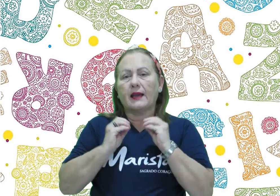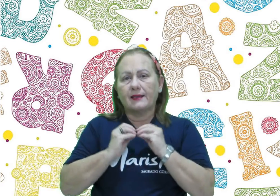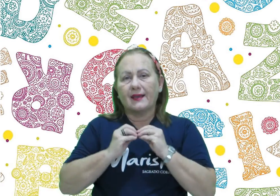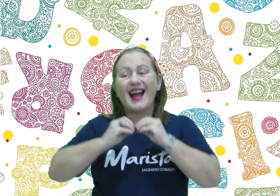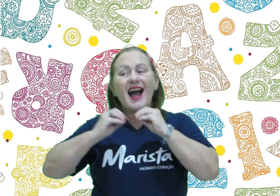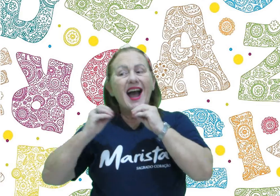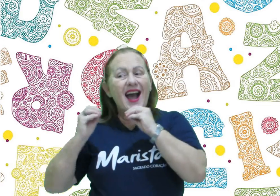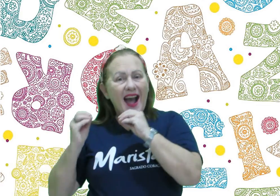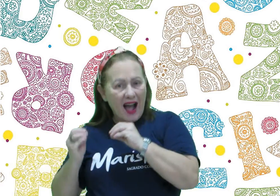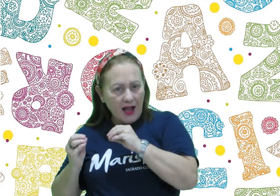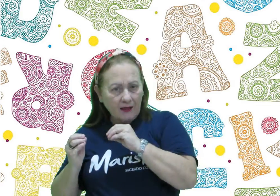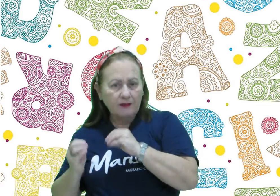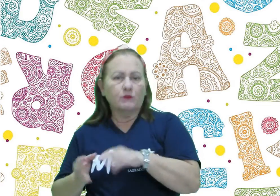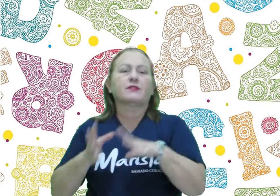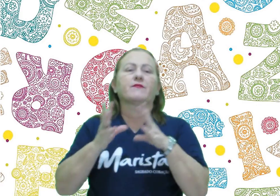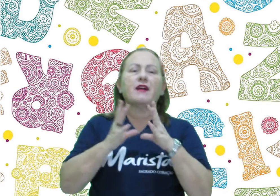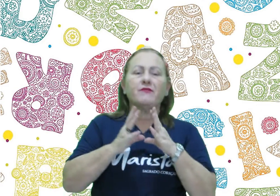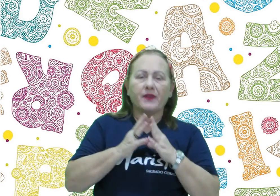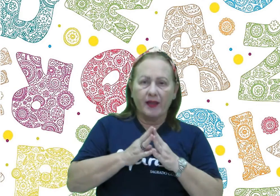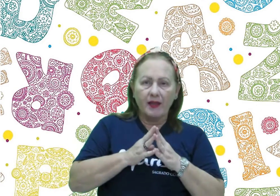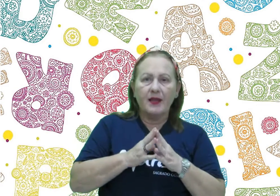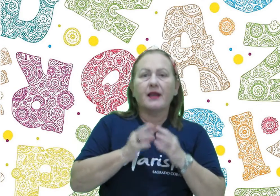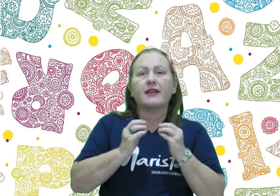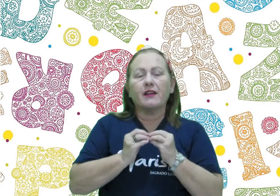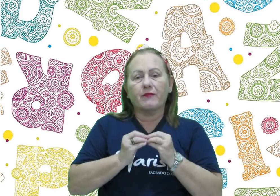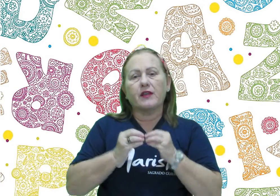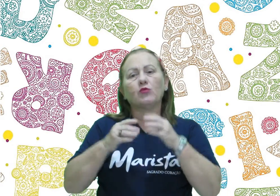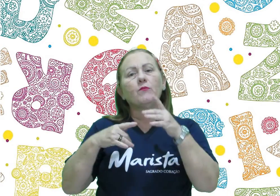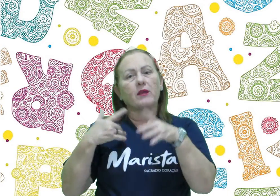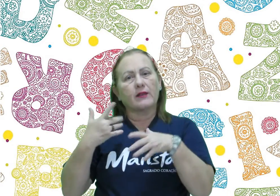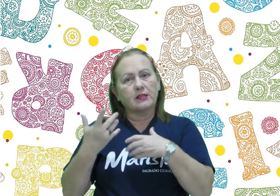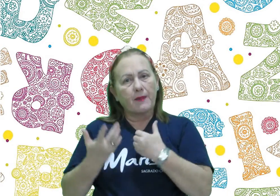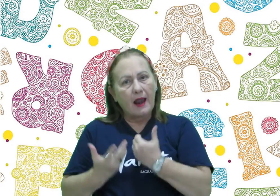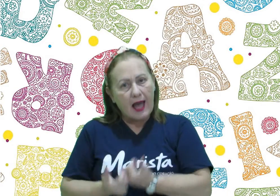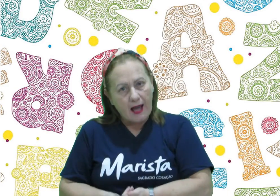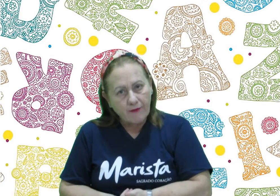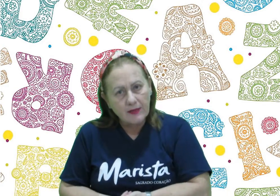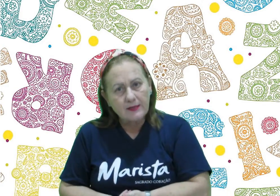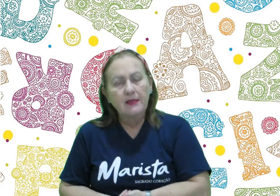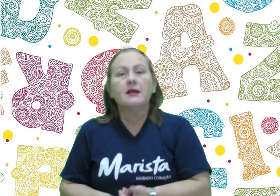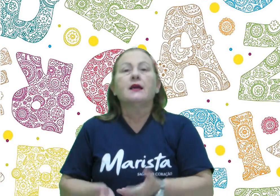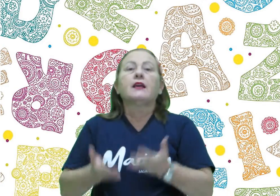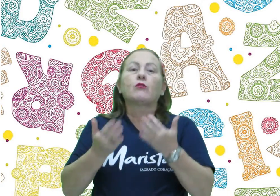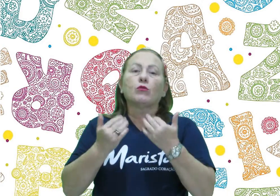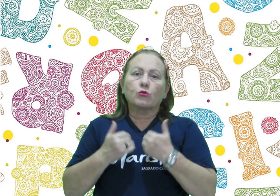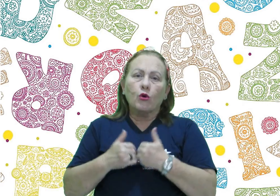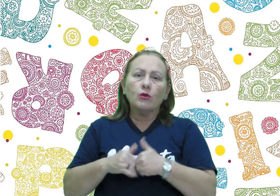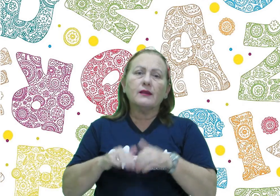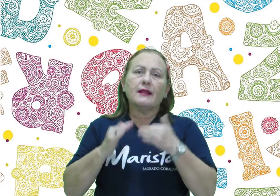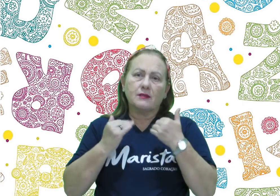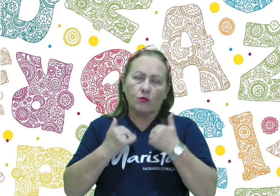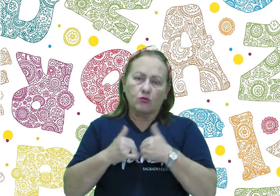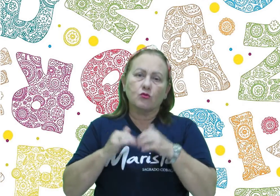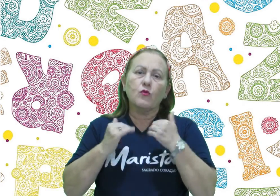letrinha AN, você vai ver que ela vem no meio das palavras e com todas as